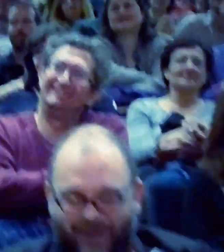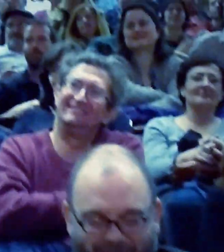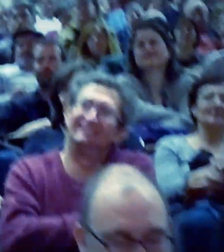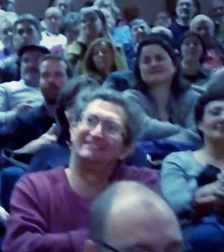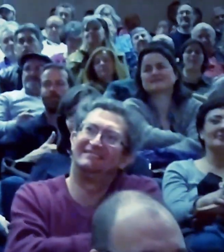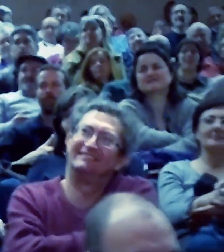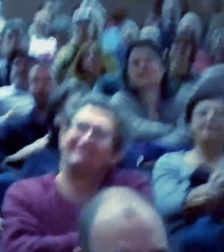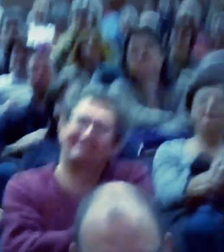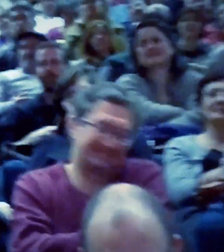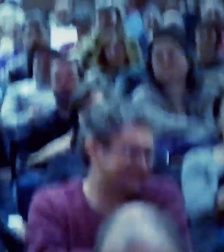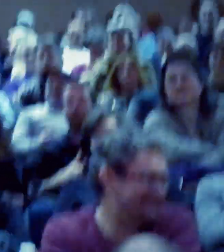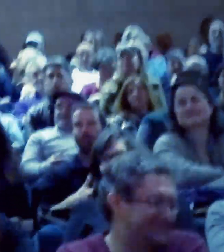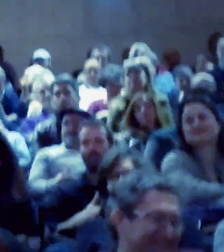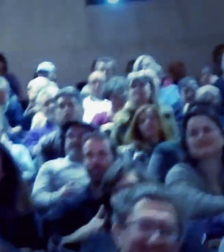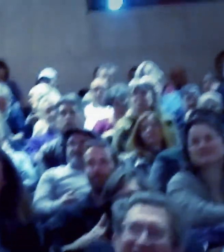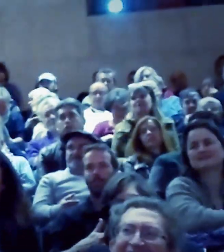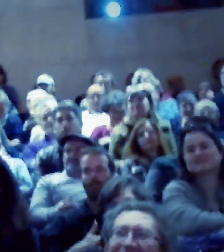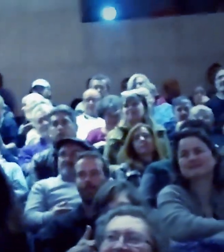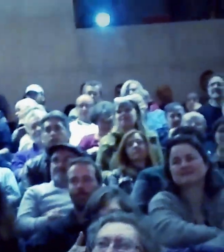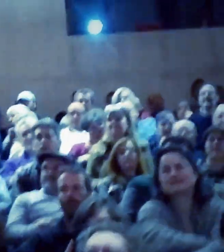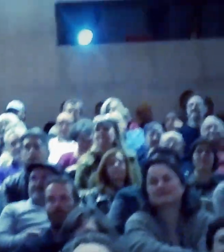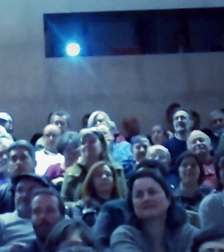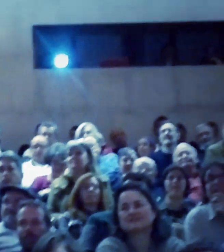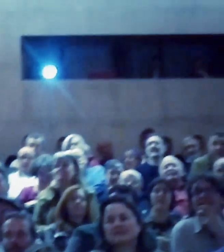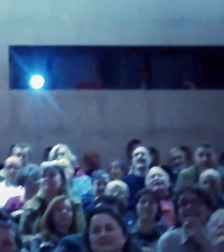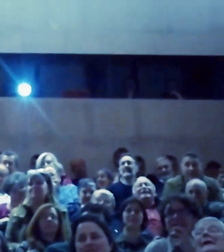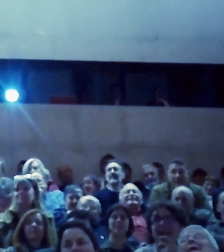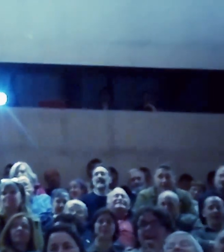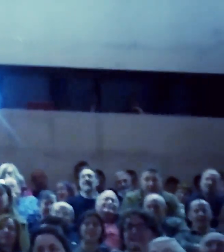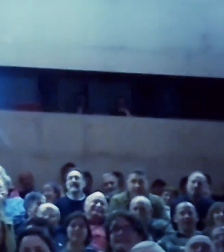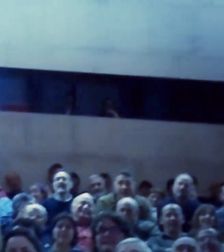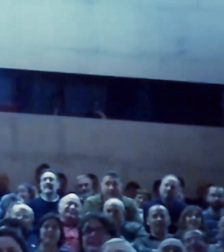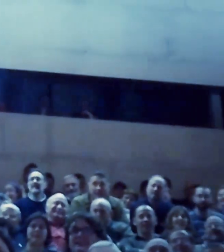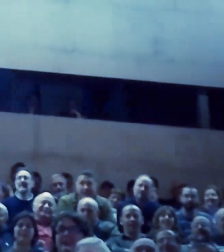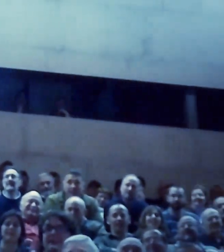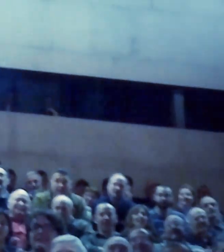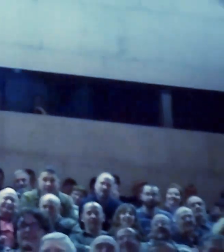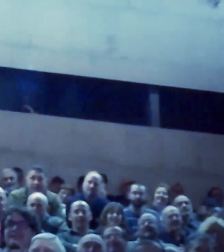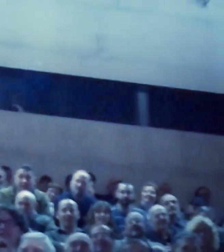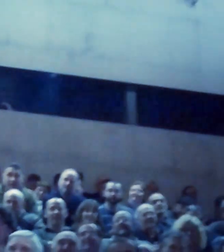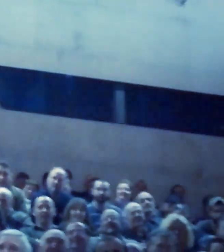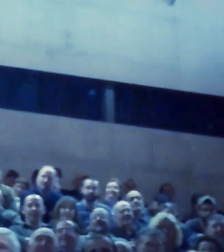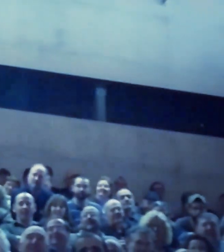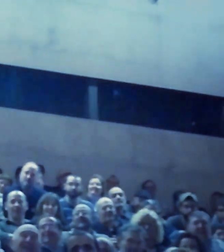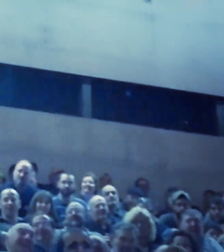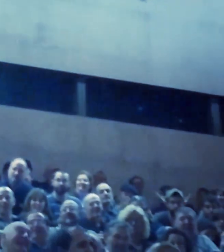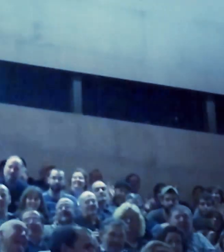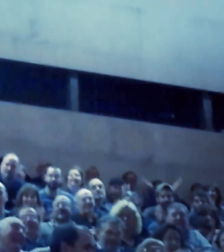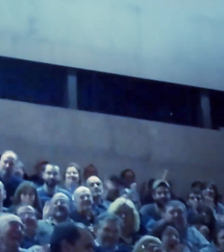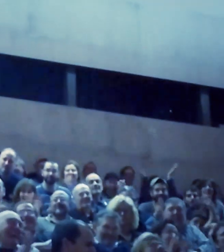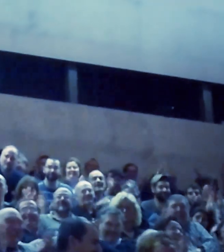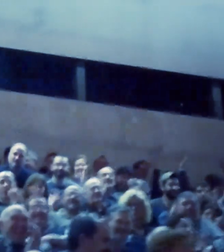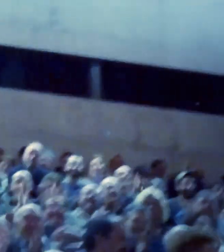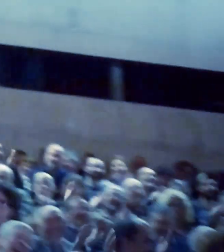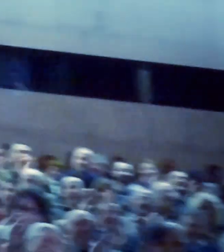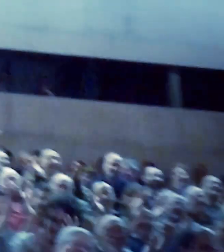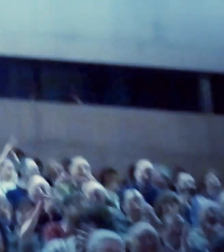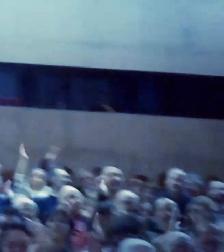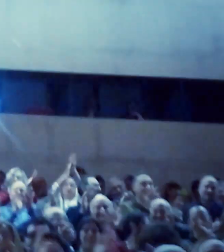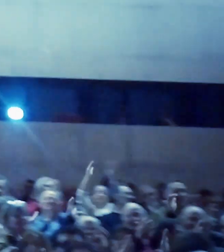agora con tres A, B, C anatómico, bordón e corrupto querido